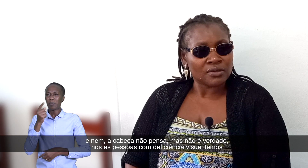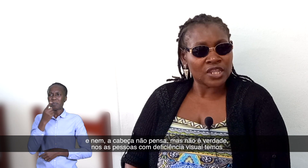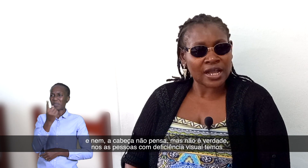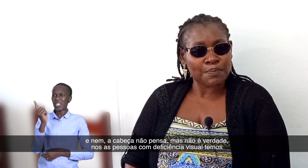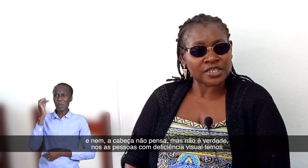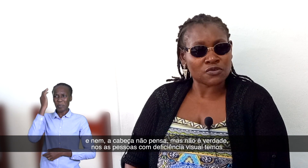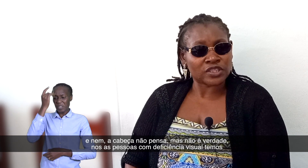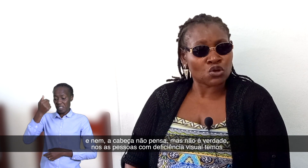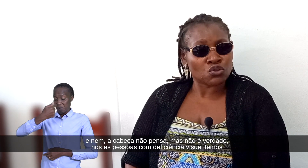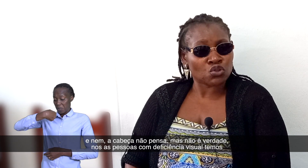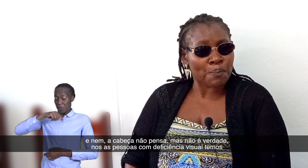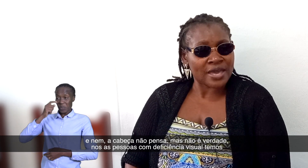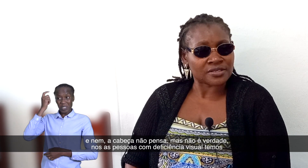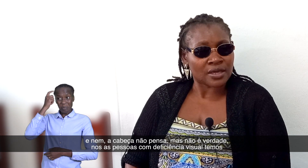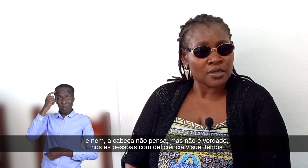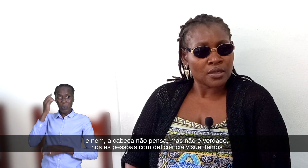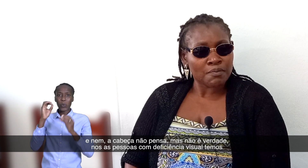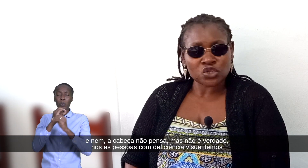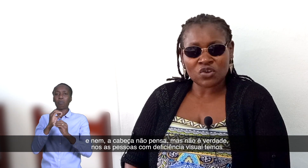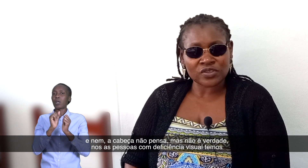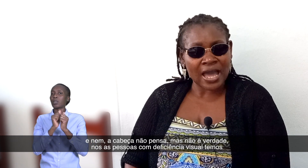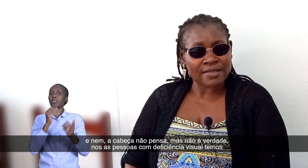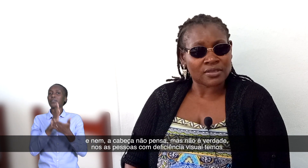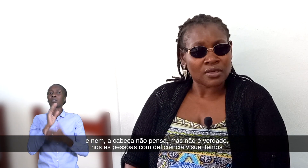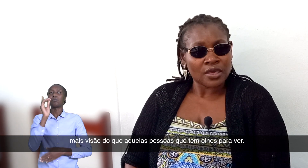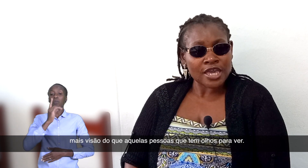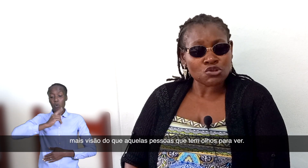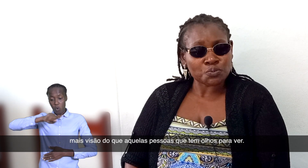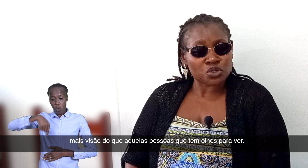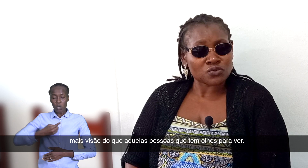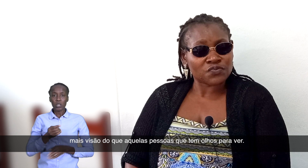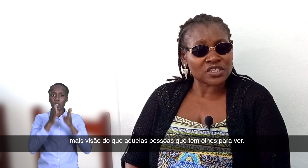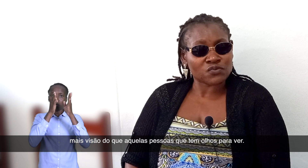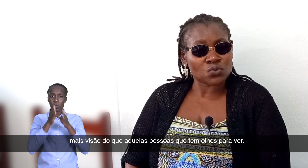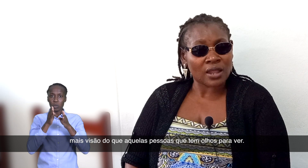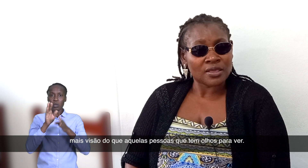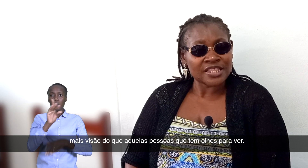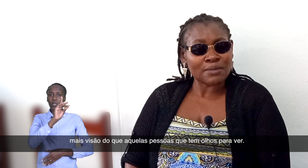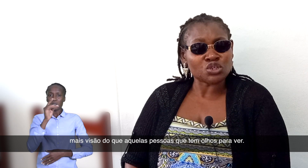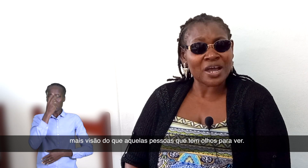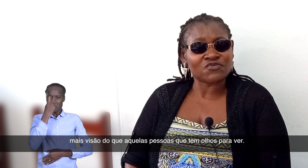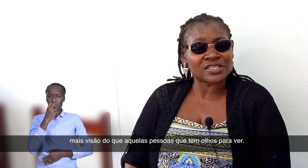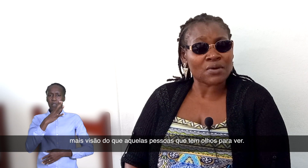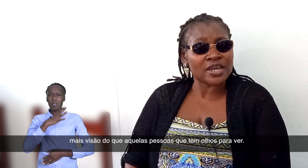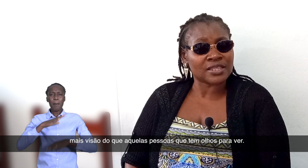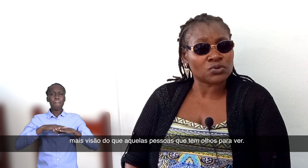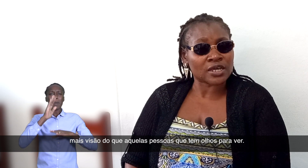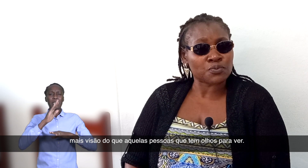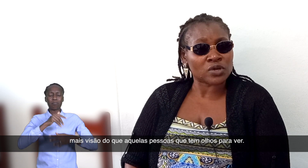nem a cabeça não pensa. Mas não é verdade. É que nós pessoas com deficiência visual temos mais visão ainda do que aquela pessoa